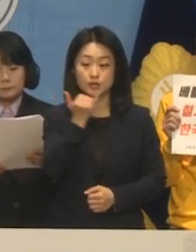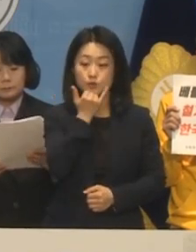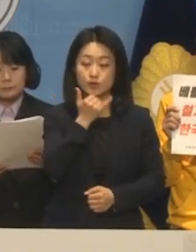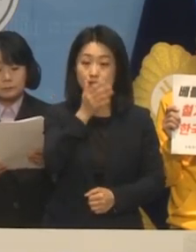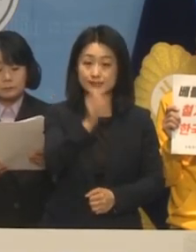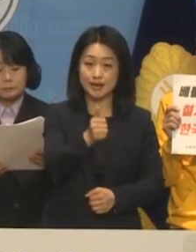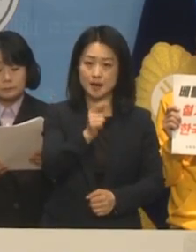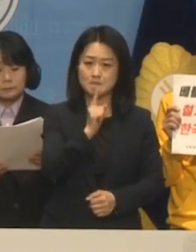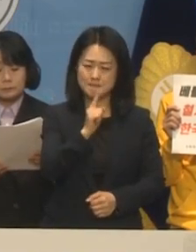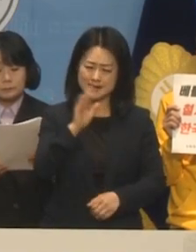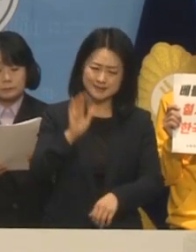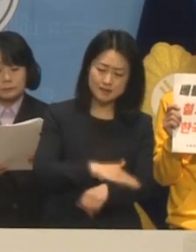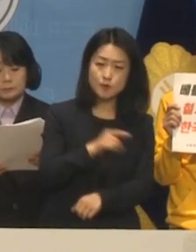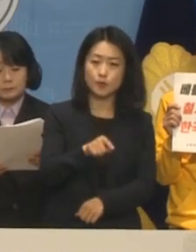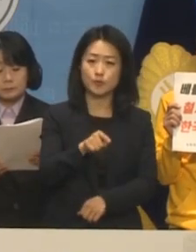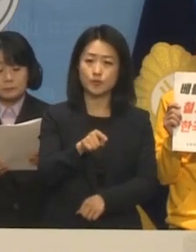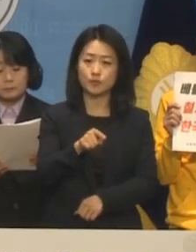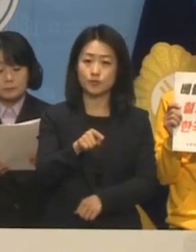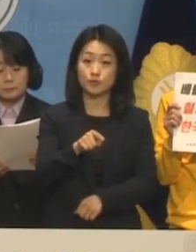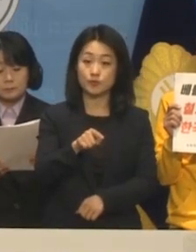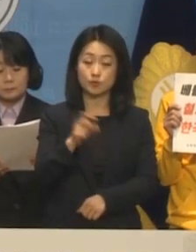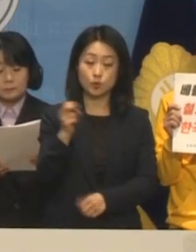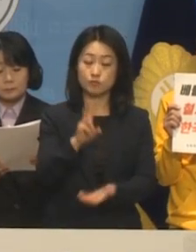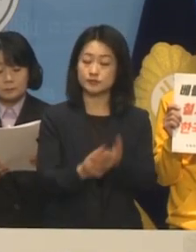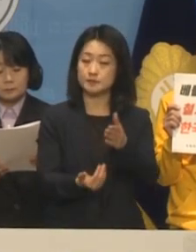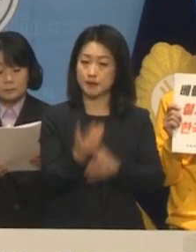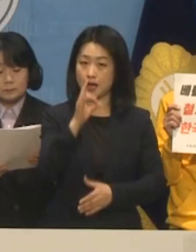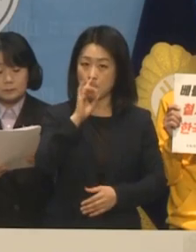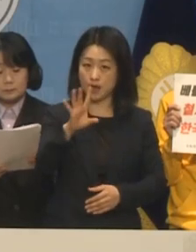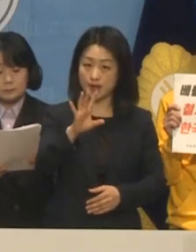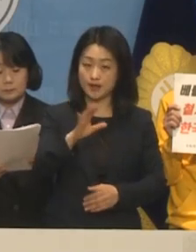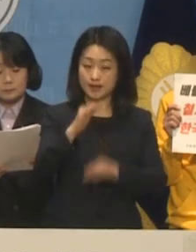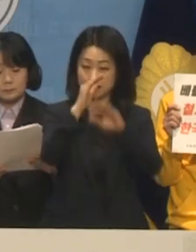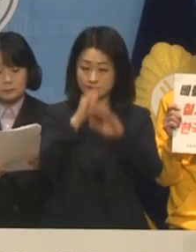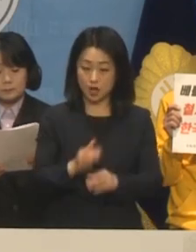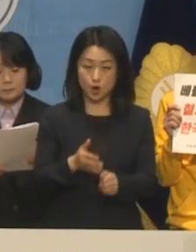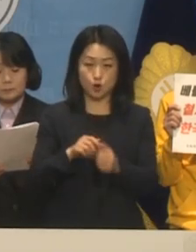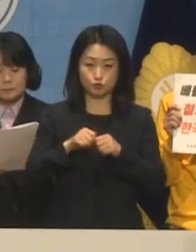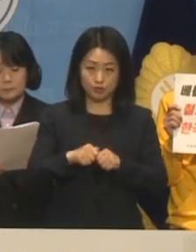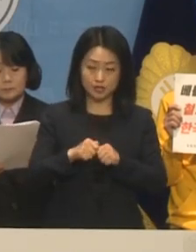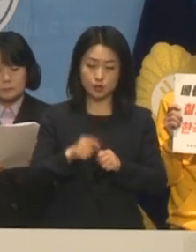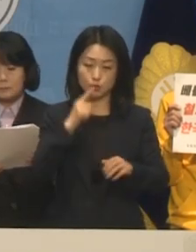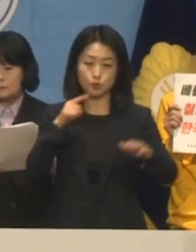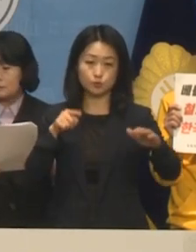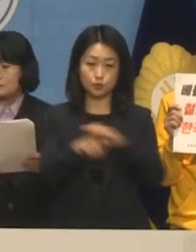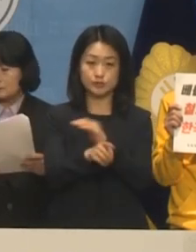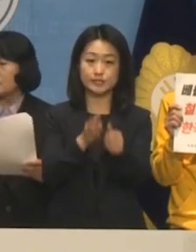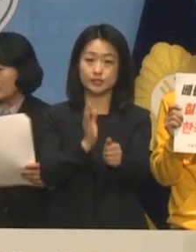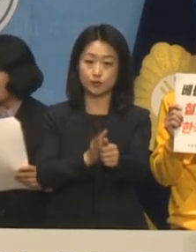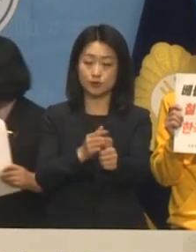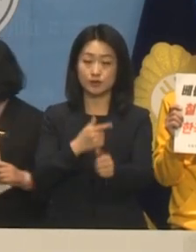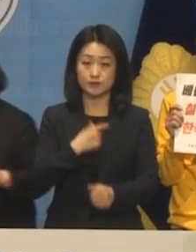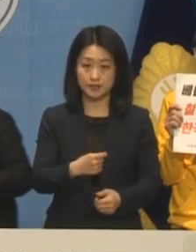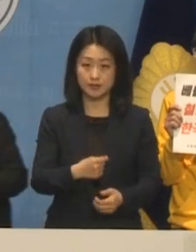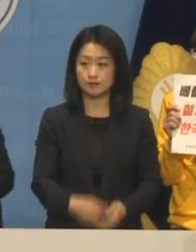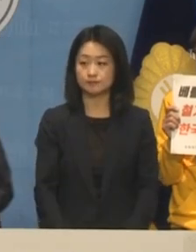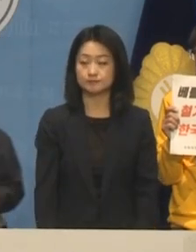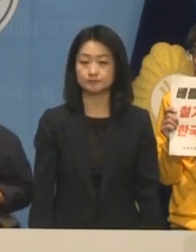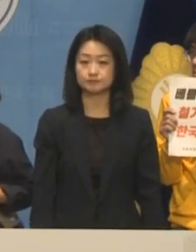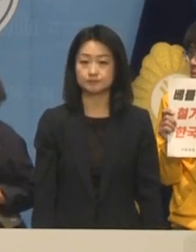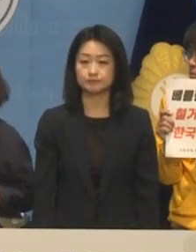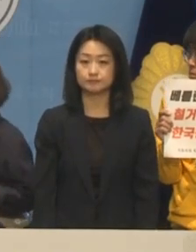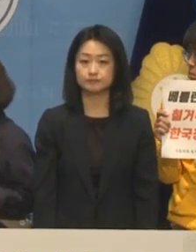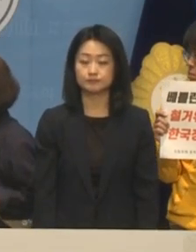시장의 망언과 같은 유사한 사태가 더 발생하지 않도록 다음과 같은 구체적인 조치를 취할 것을 요구합니다. 그래서 같이.